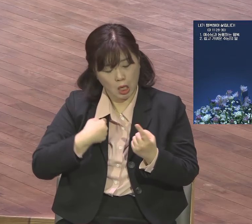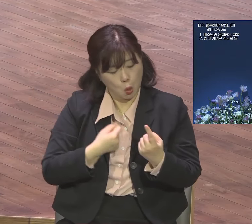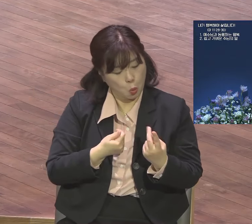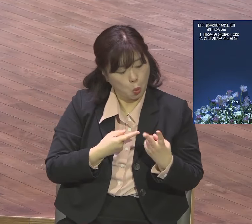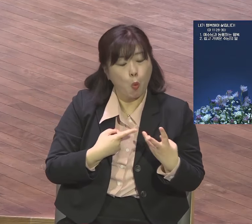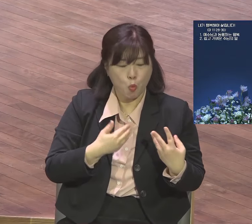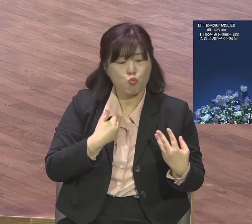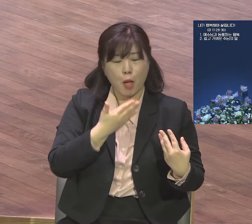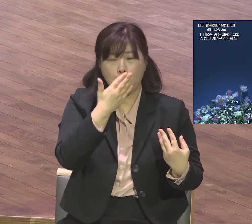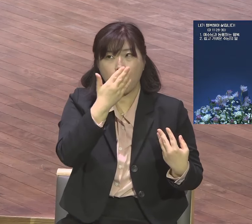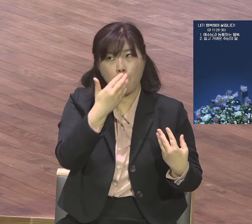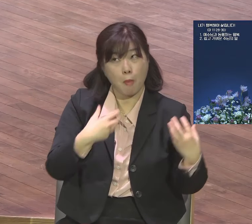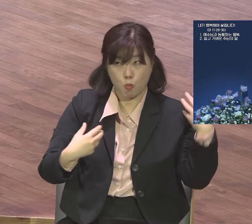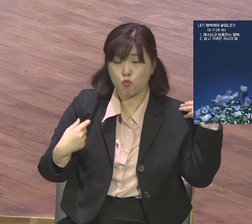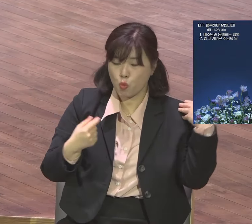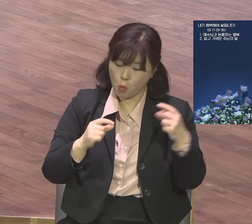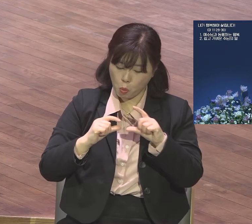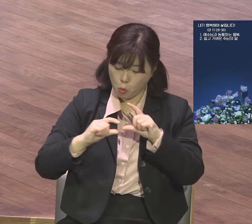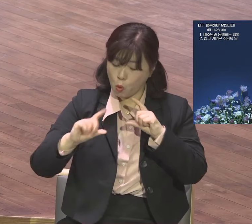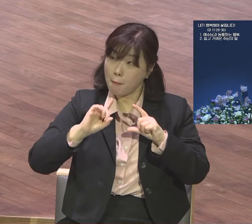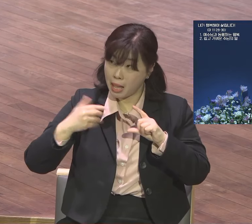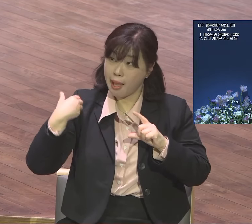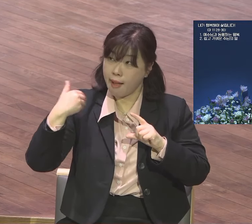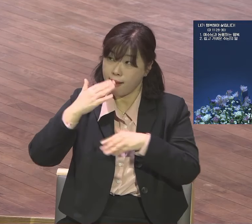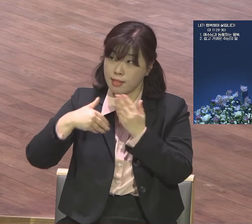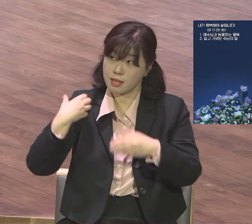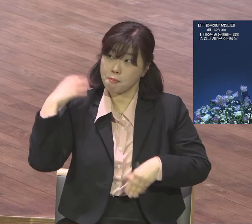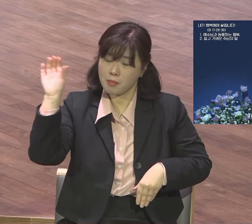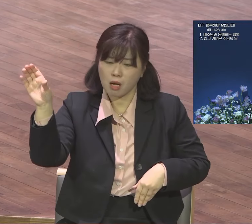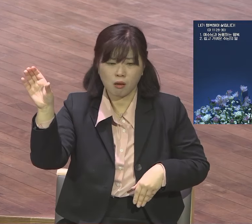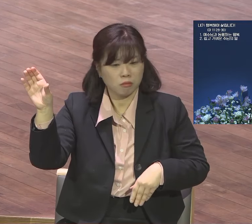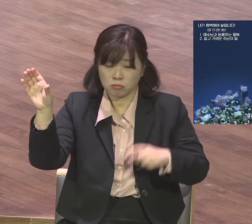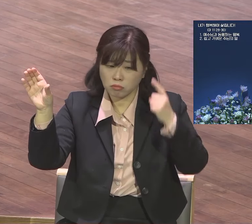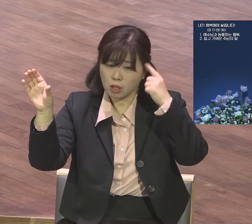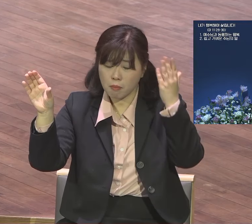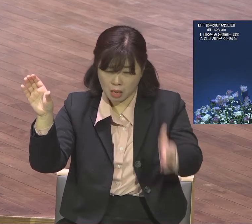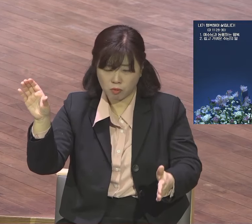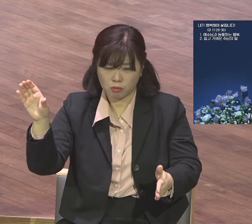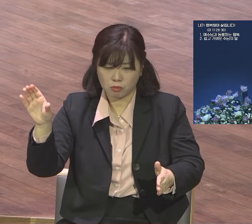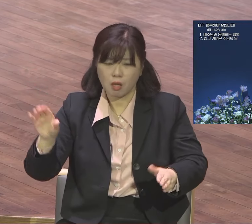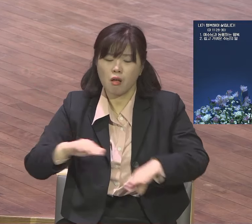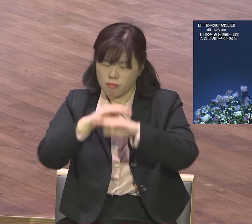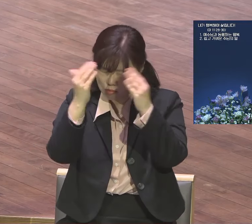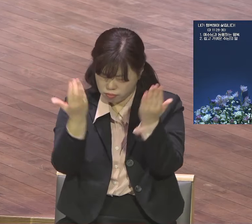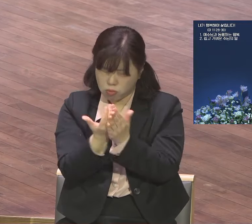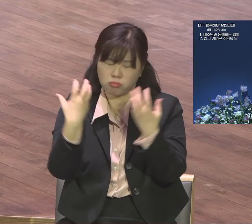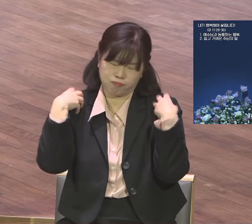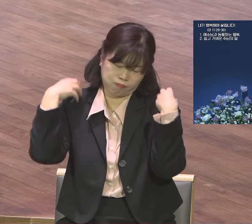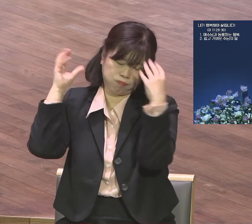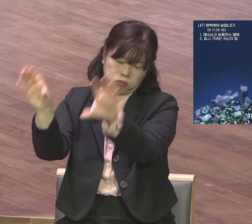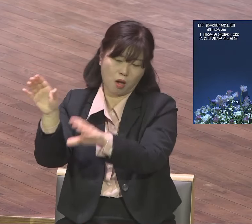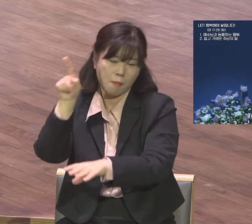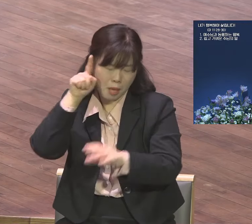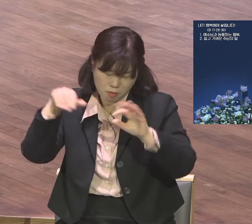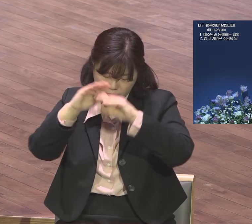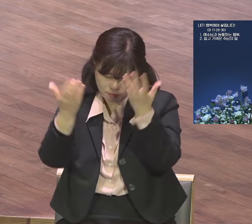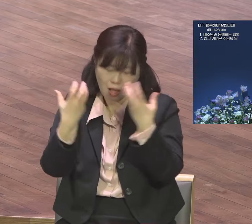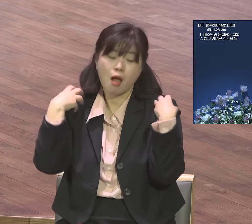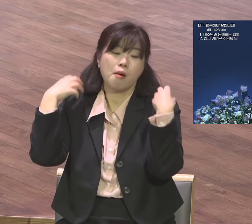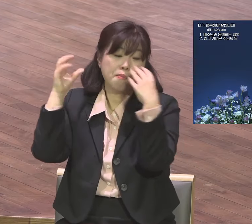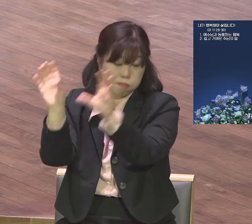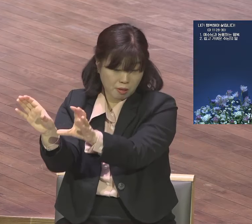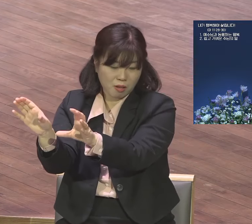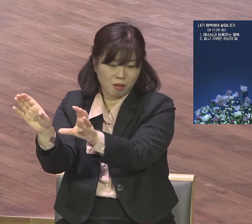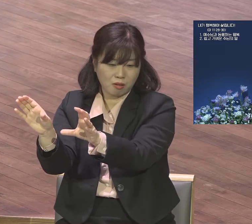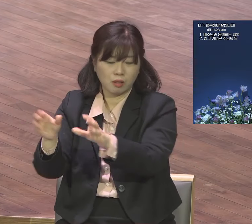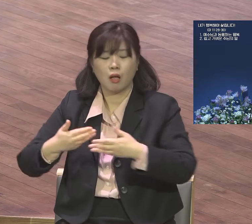수용력은 무한대입니다. 못 내려놓을 짐이 하나도 없습니다. 내가 지고 있는 무거운 짐은 완전히